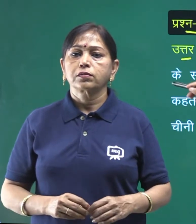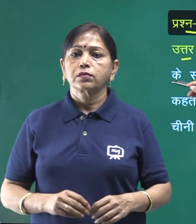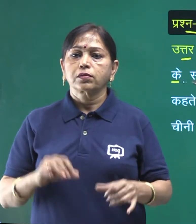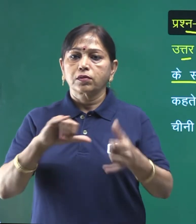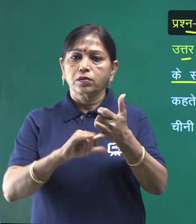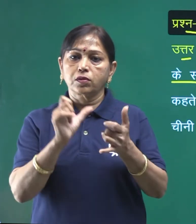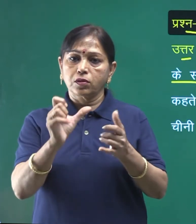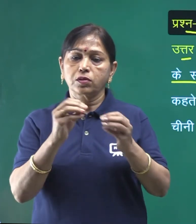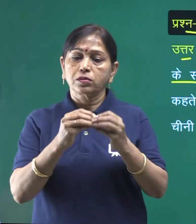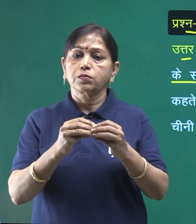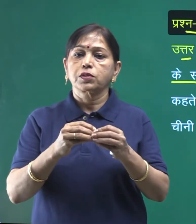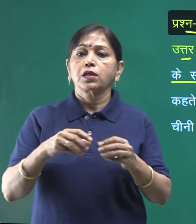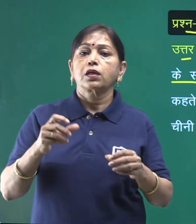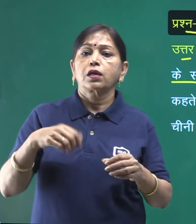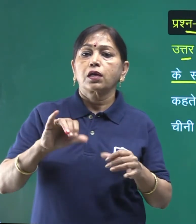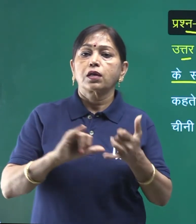पदार्थों के सममांगी मिश्रण को